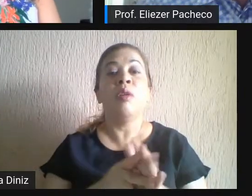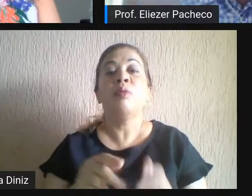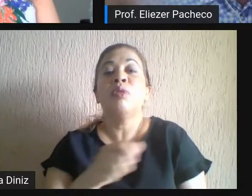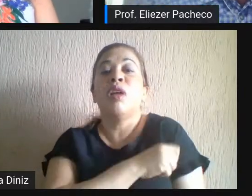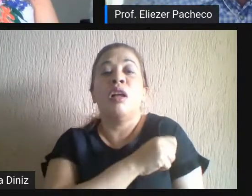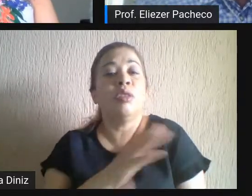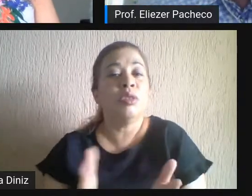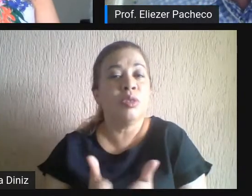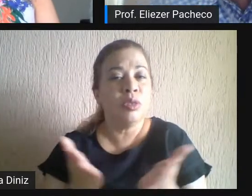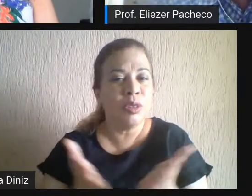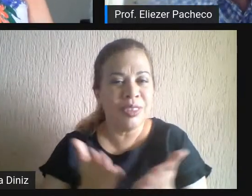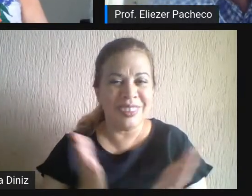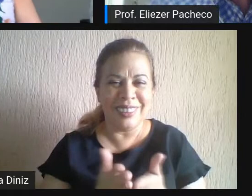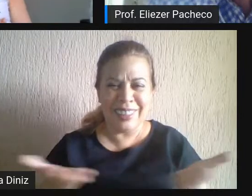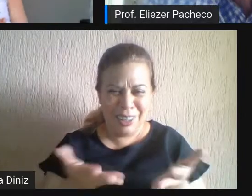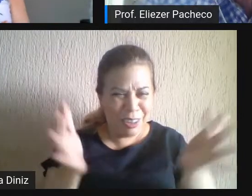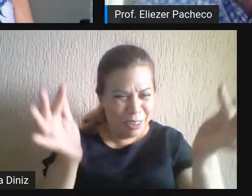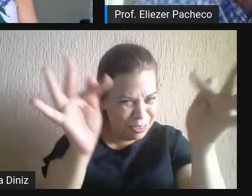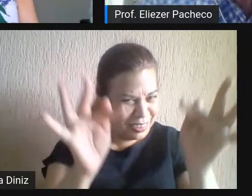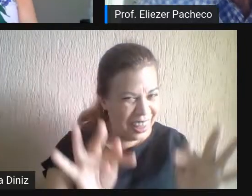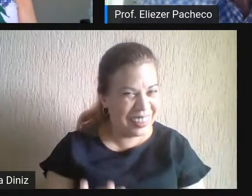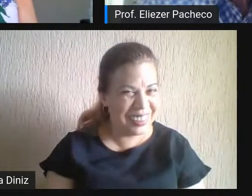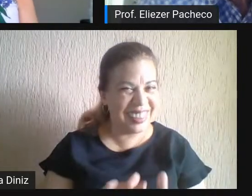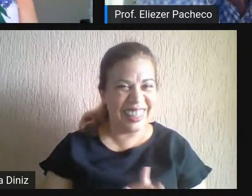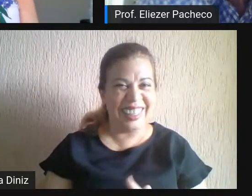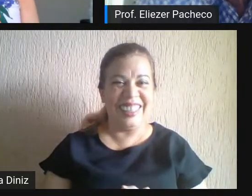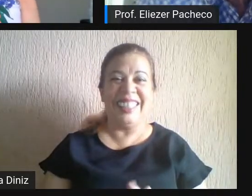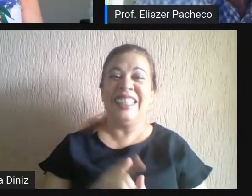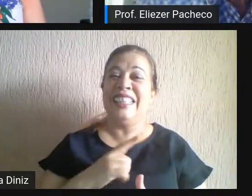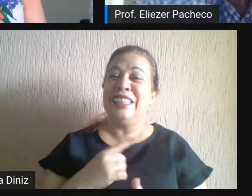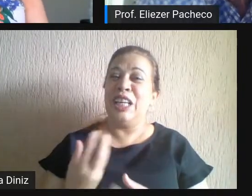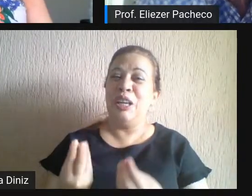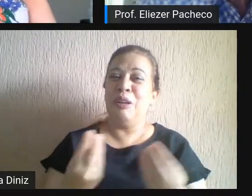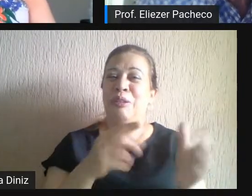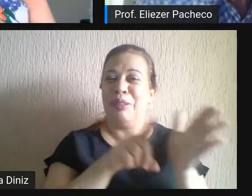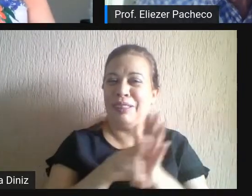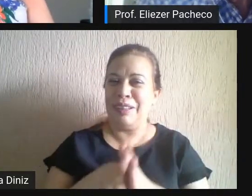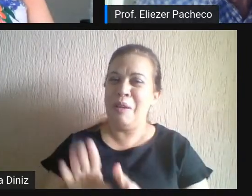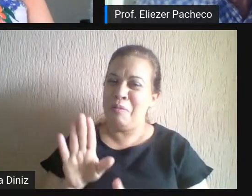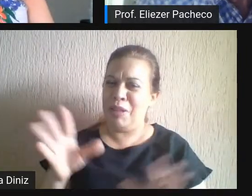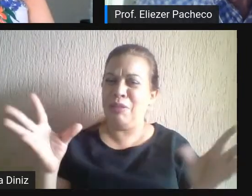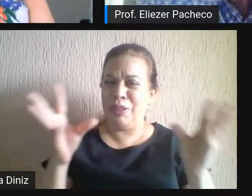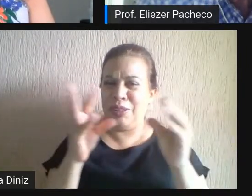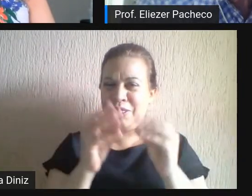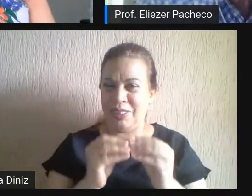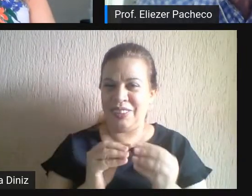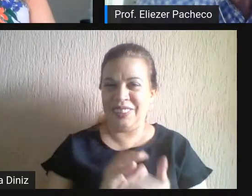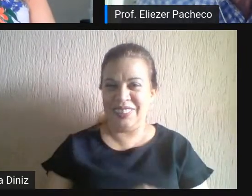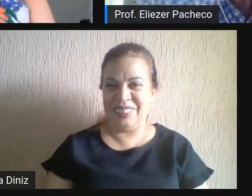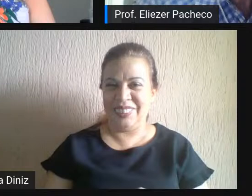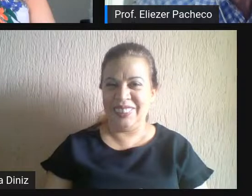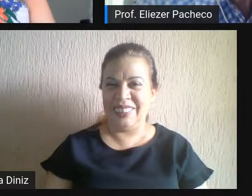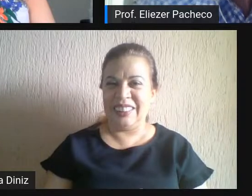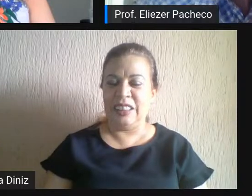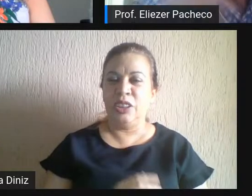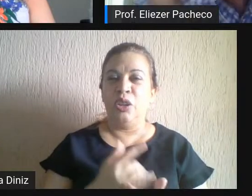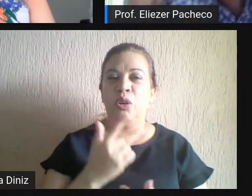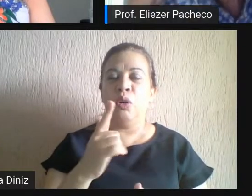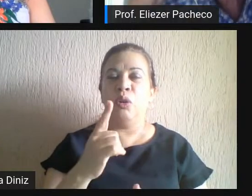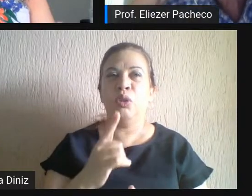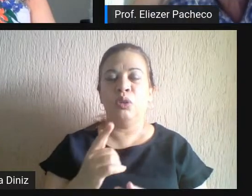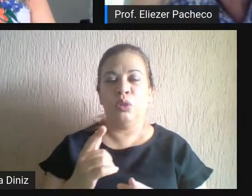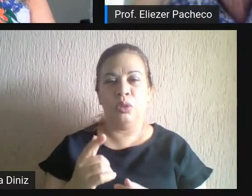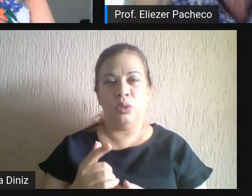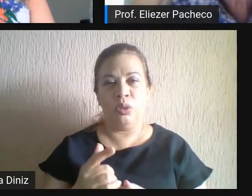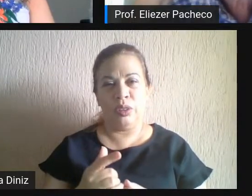Sim, vamos indo para o finalmente? Pronto, não, tem muita pergunta, mas eu vou resumir aqui. Outra questão que o senhor colocou muito importante foi a questão